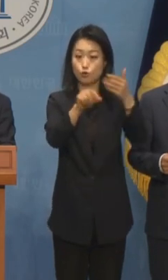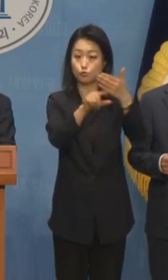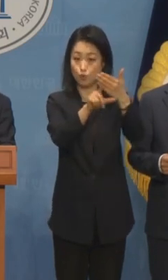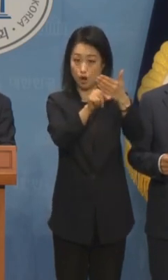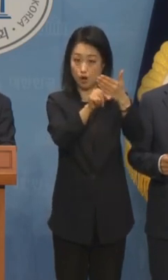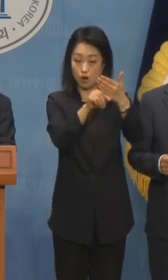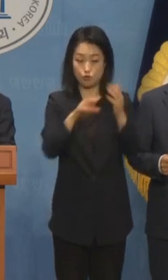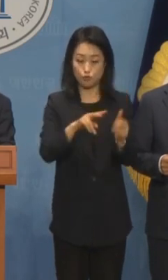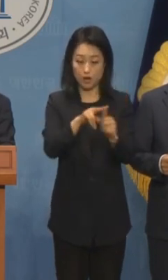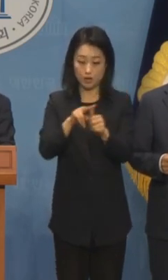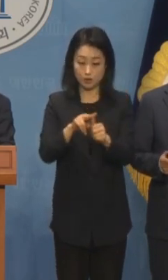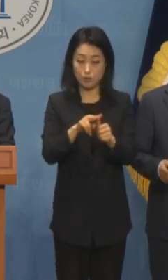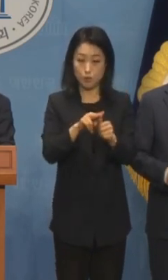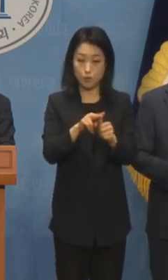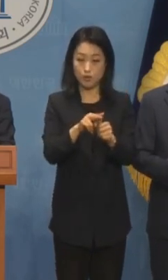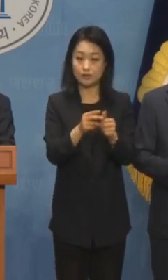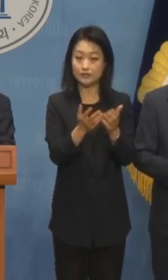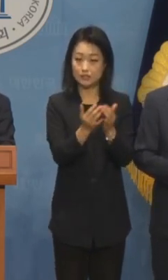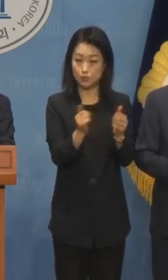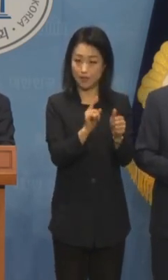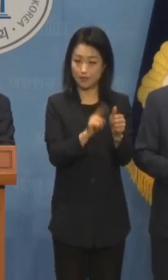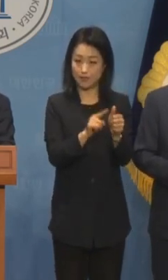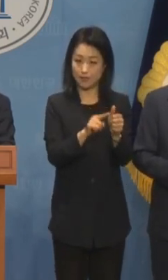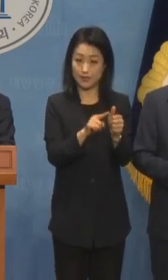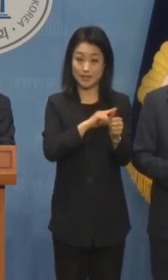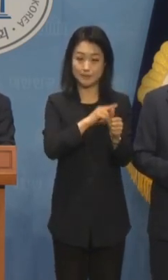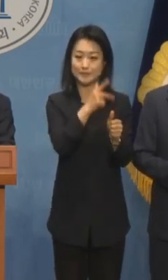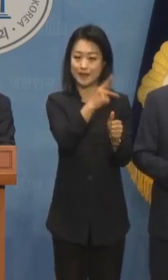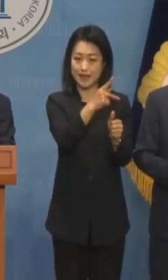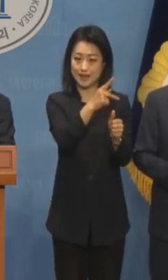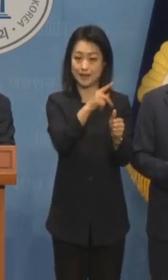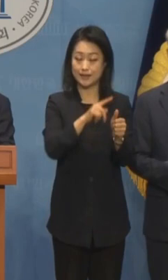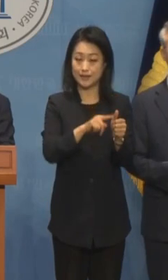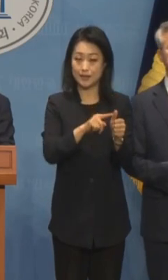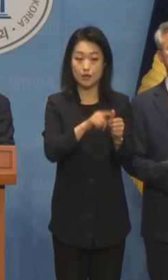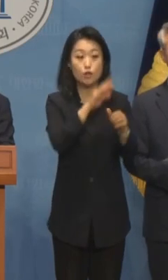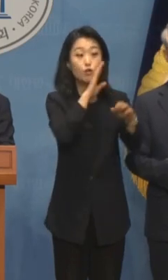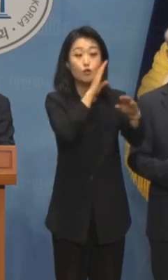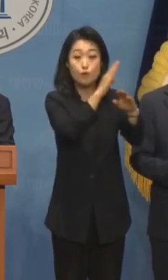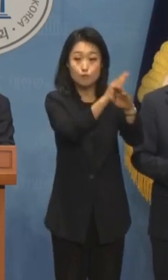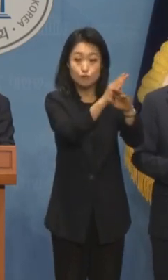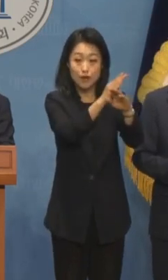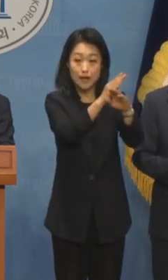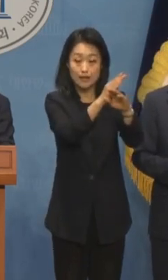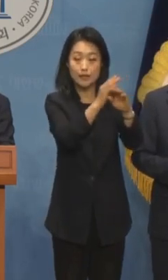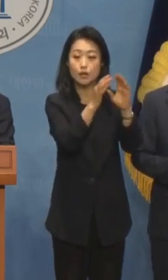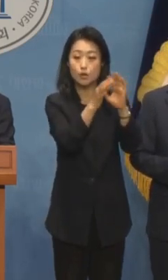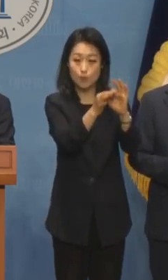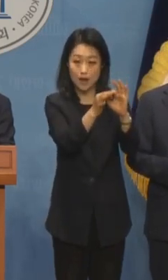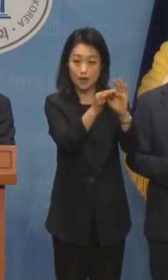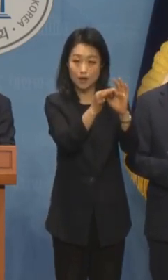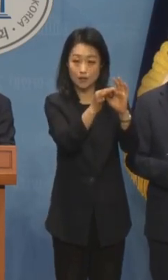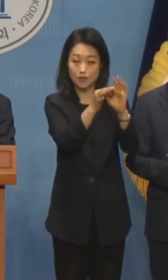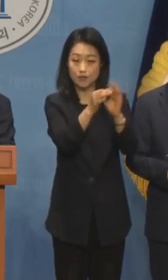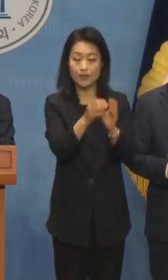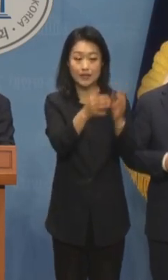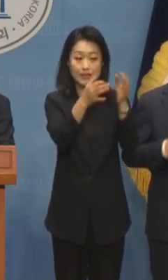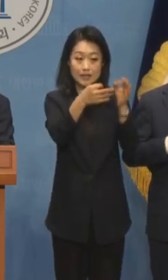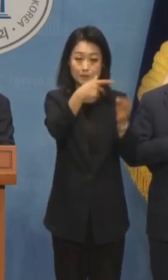국정원 소속 K 요원이 당시 북한 대외 협력 업무의 실세였던